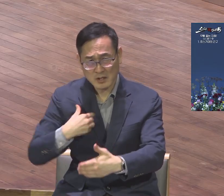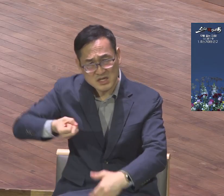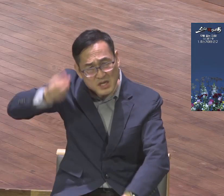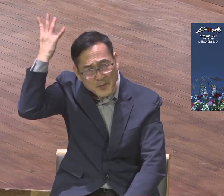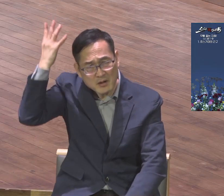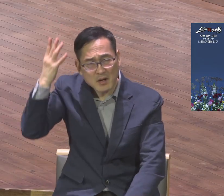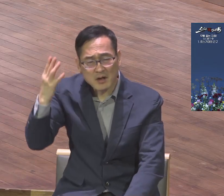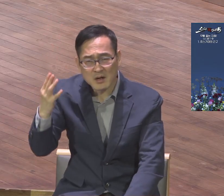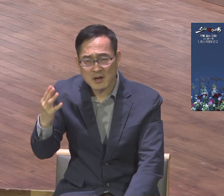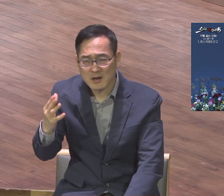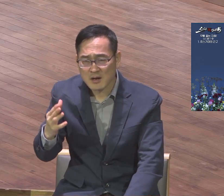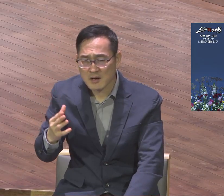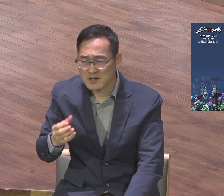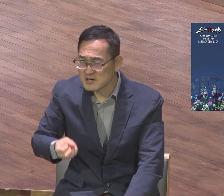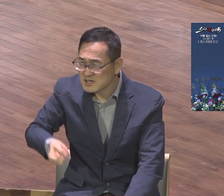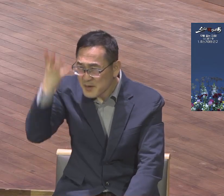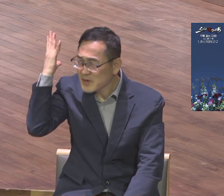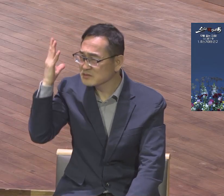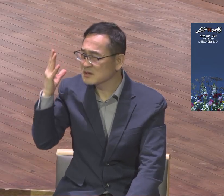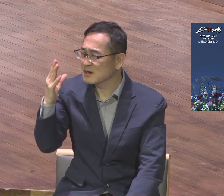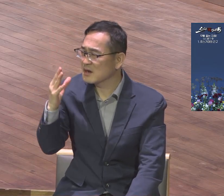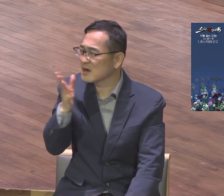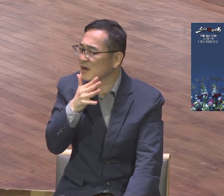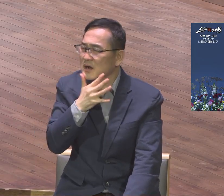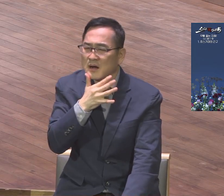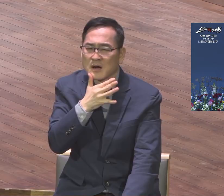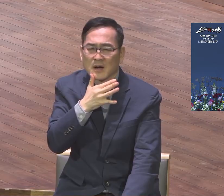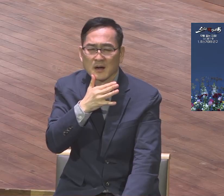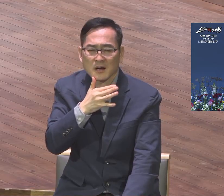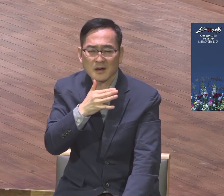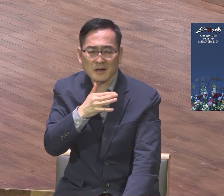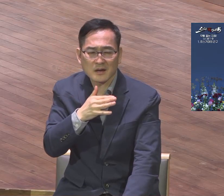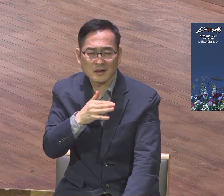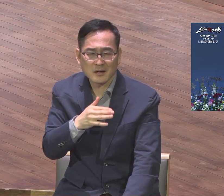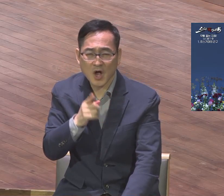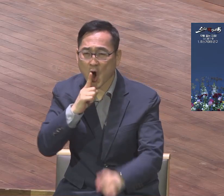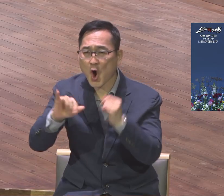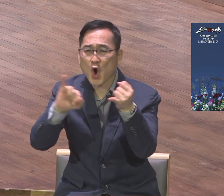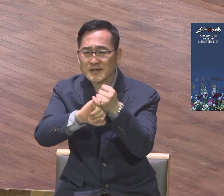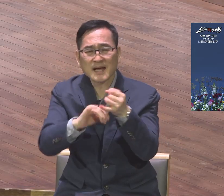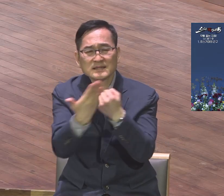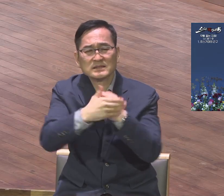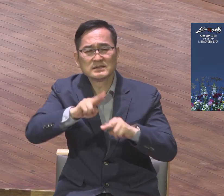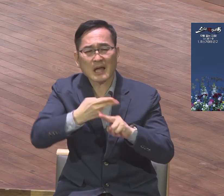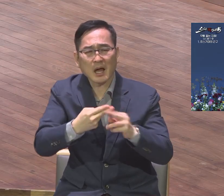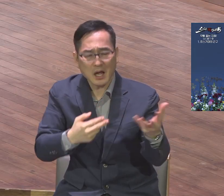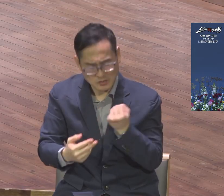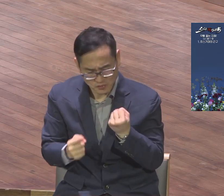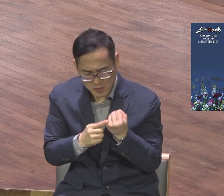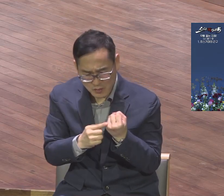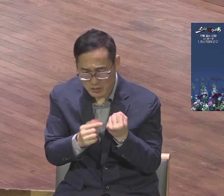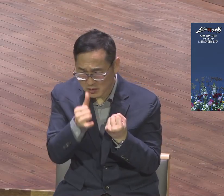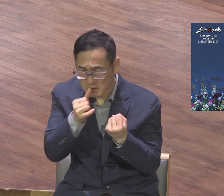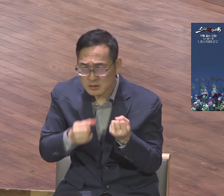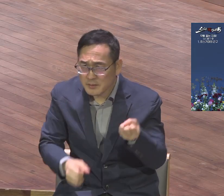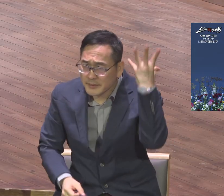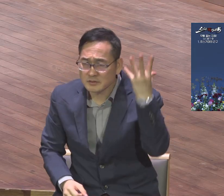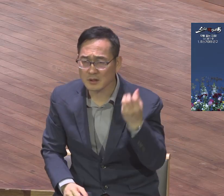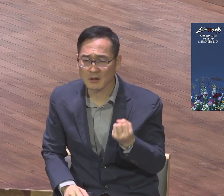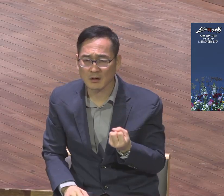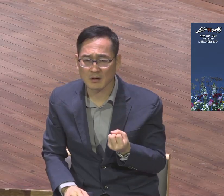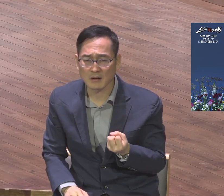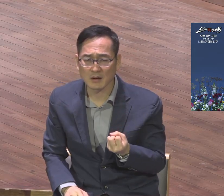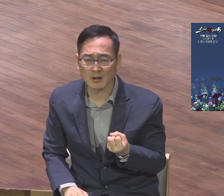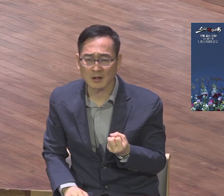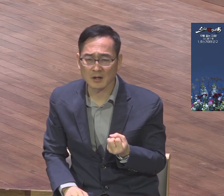은약이 있는데 내 속에 은약이 있는데 은약이라는 열쇠가 내 품속에 있었는데 이걸 잊어버렸구나.